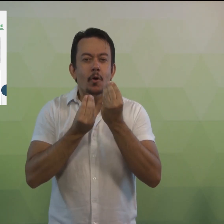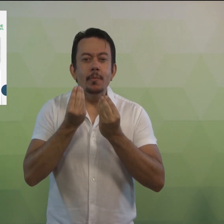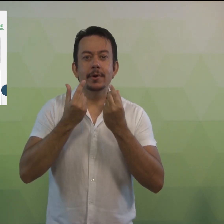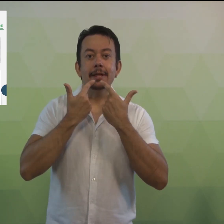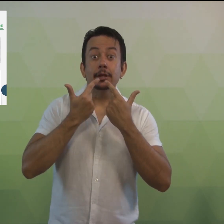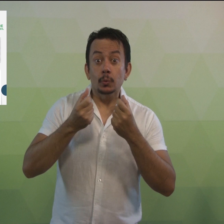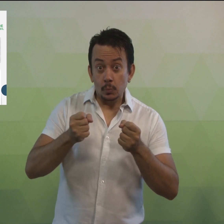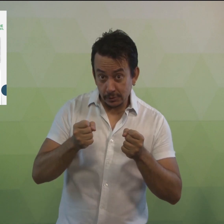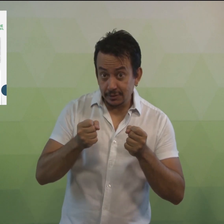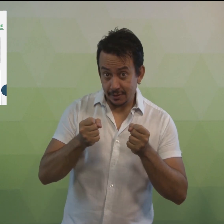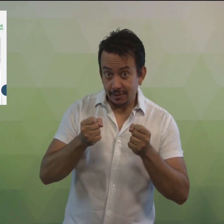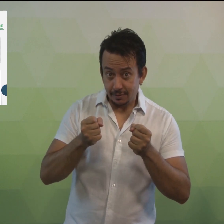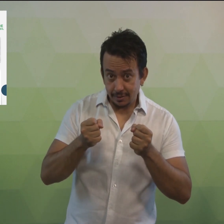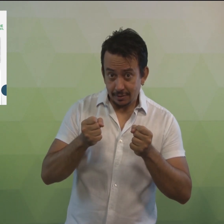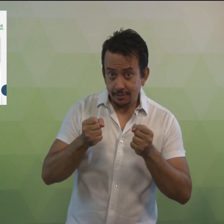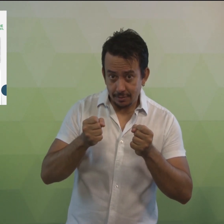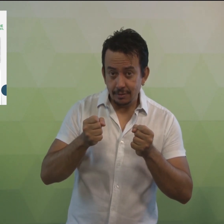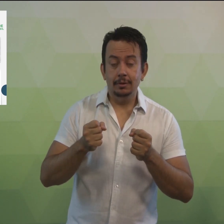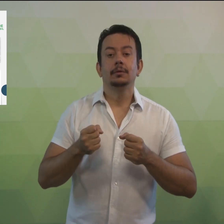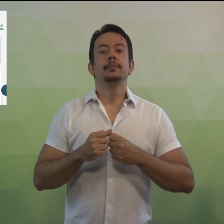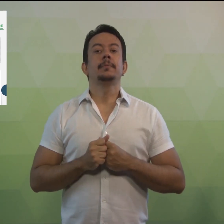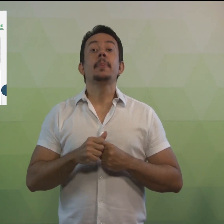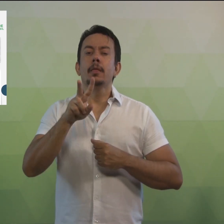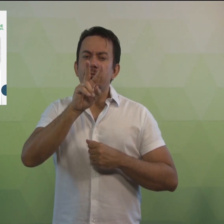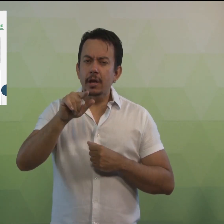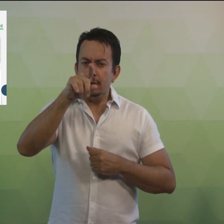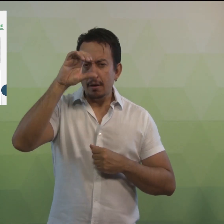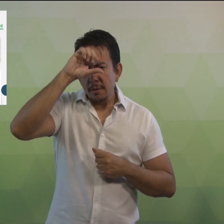esse conteúdo e entender a psicolinguística.